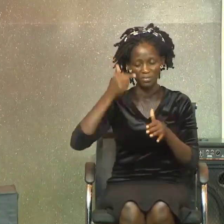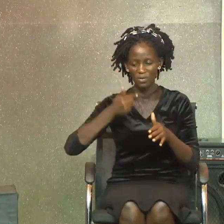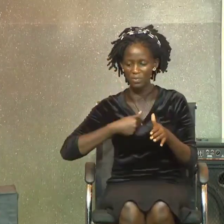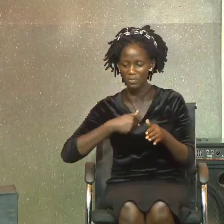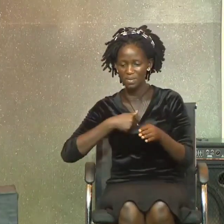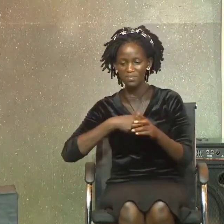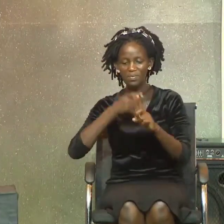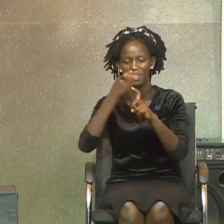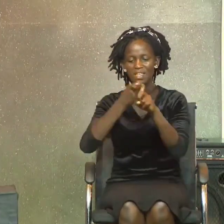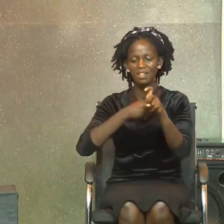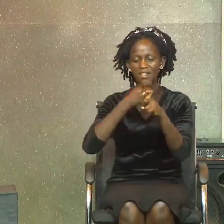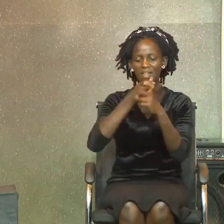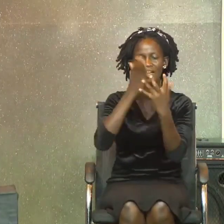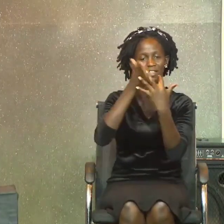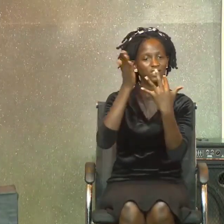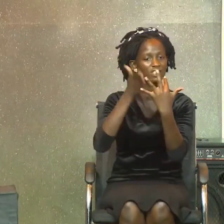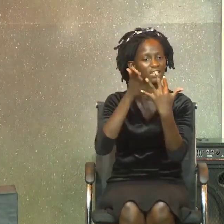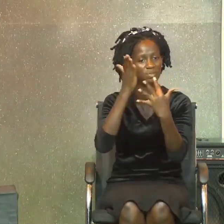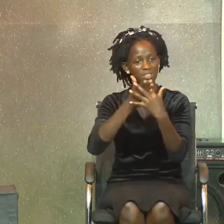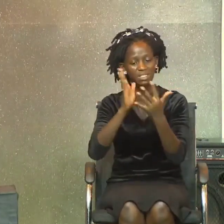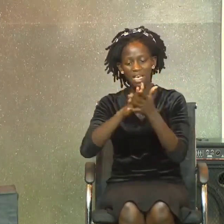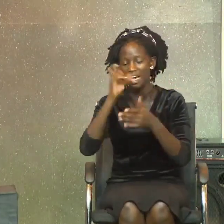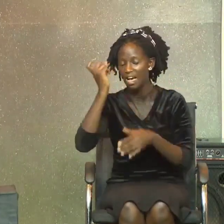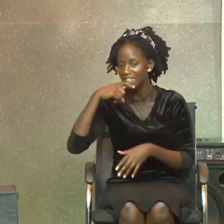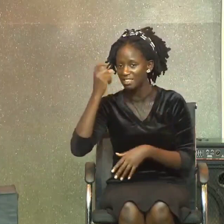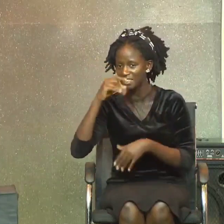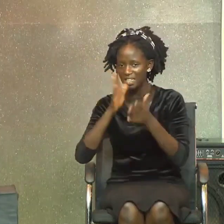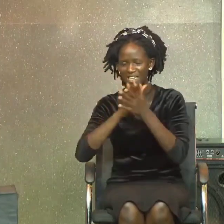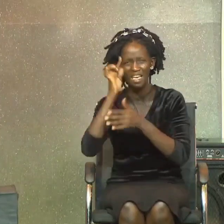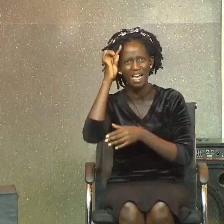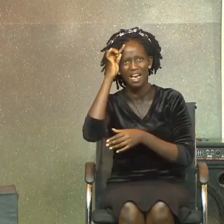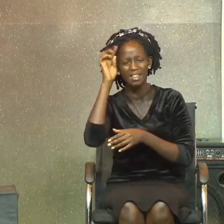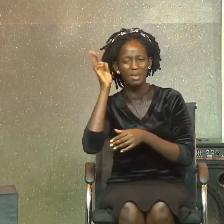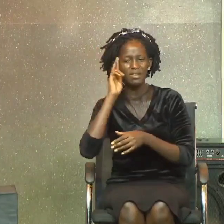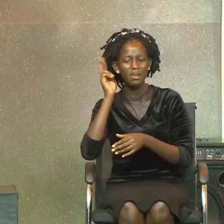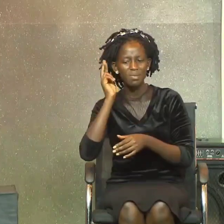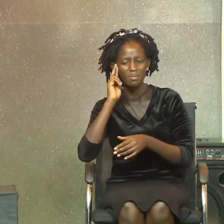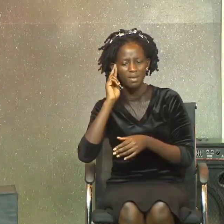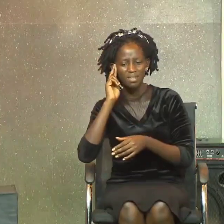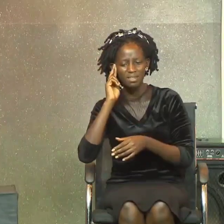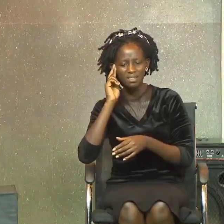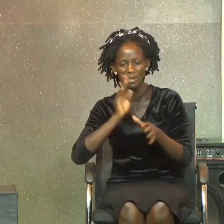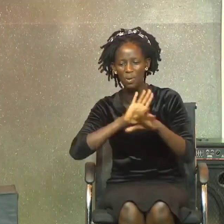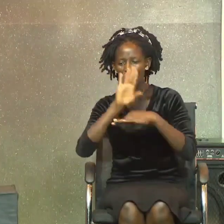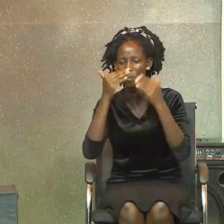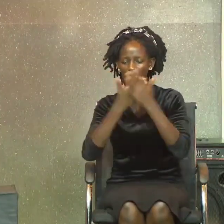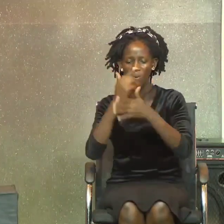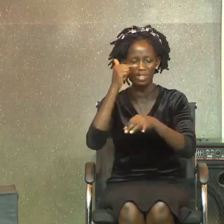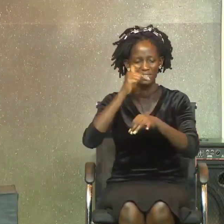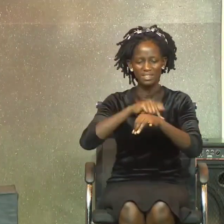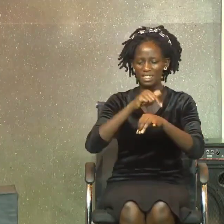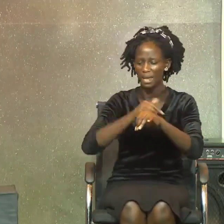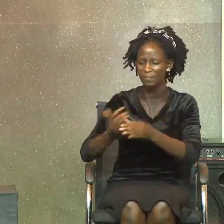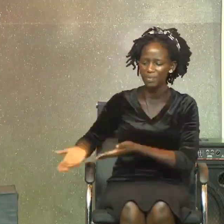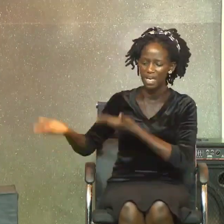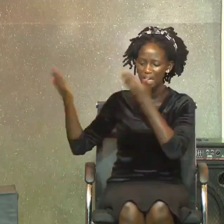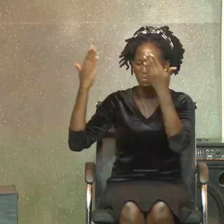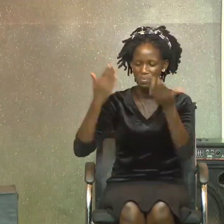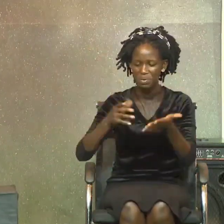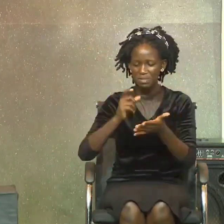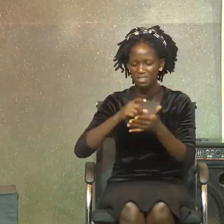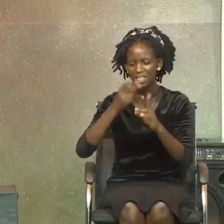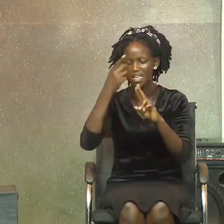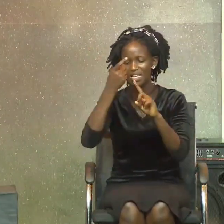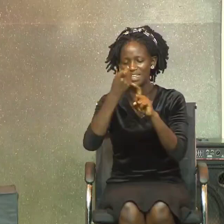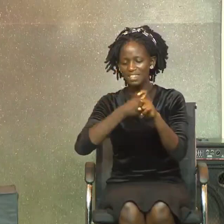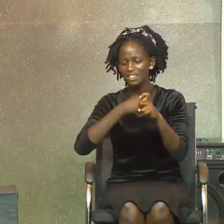chikeni mindi nejjukira ti mwana muwala namusombera nnyo chipsi chikeni owulira